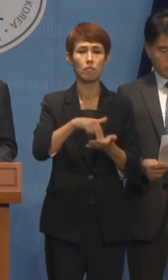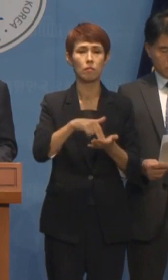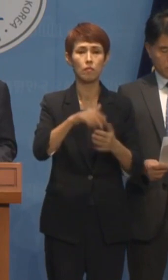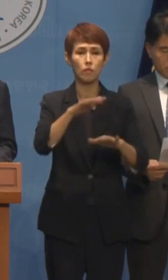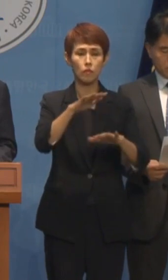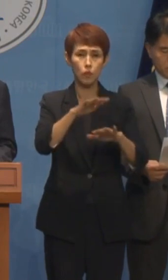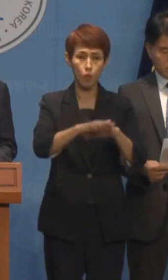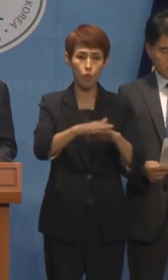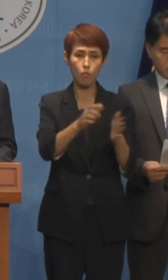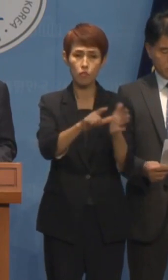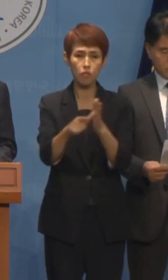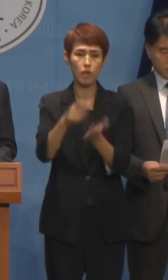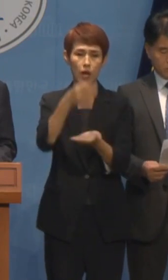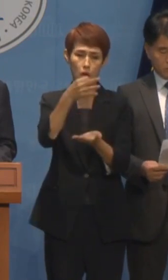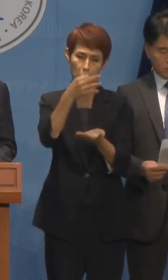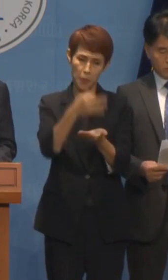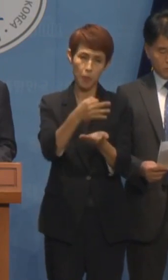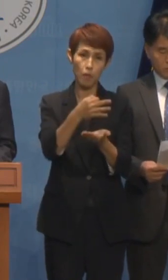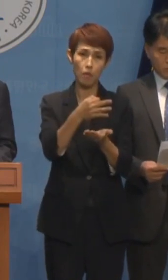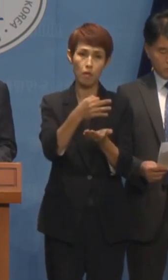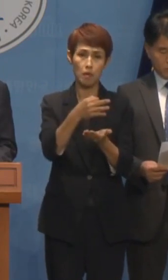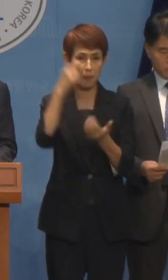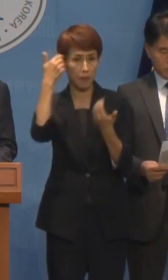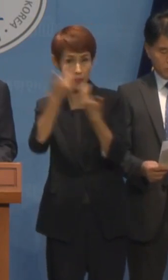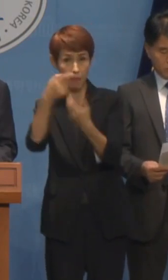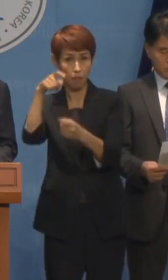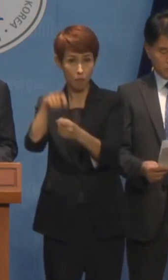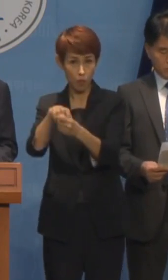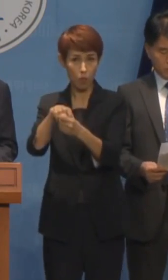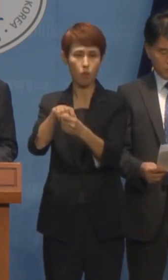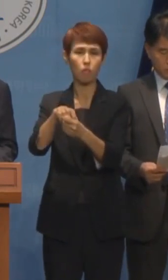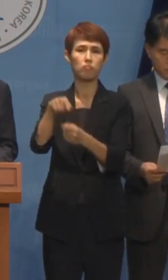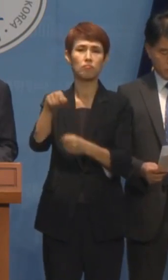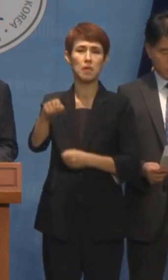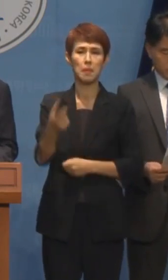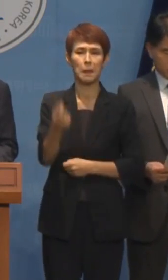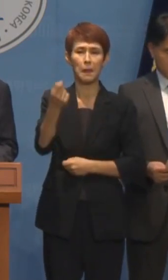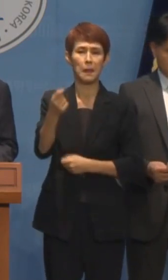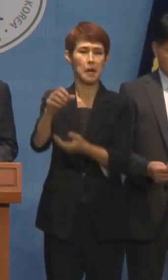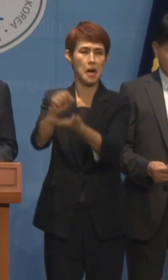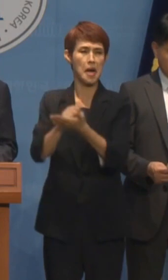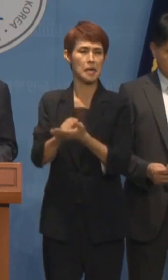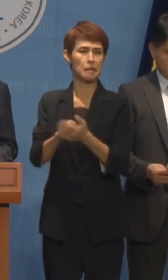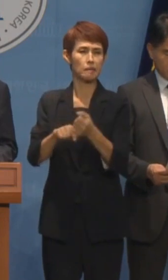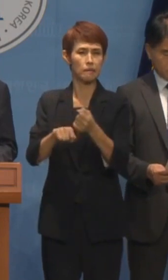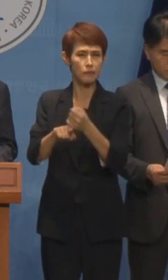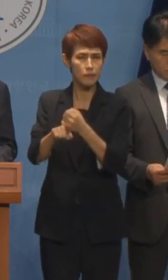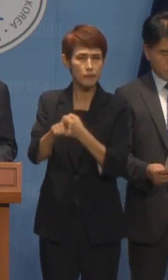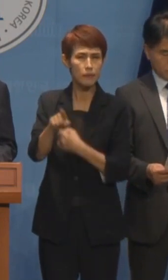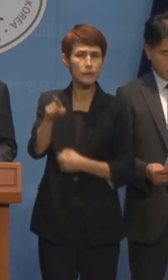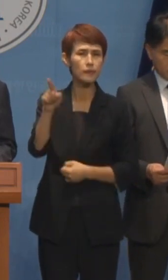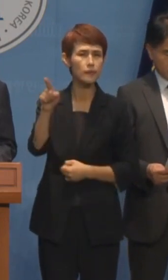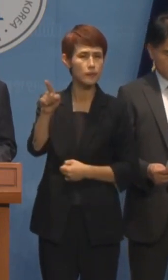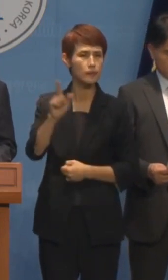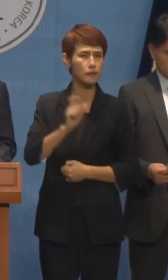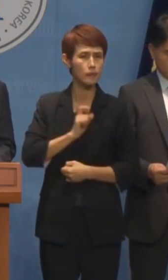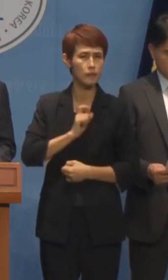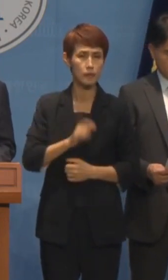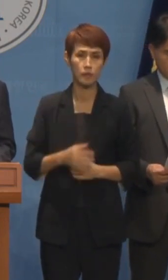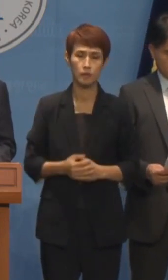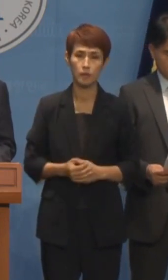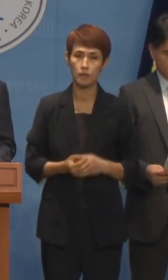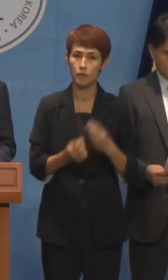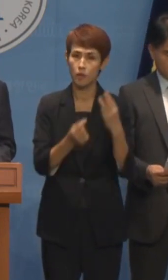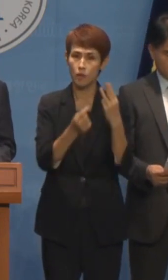안정제도 도입을 반대하기 위해 미흡한 제도 여건에도 서둘러 도입한다는 의문마저 제기되고 있다.